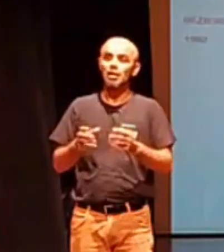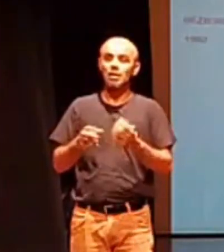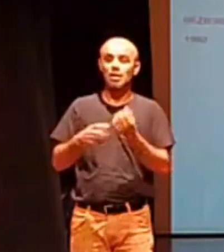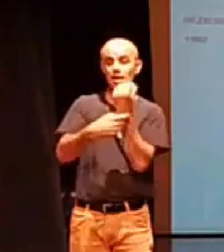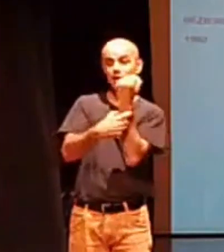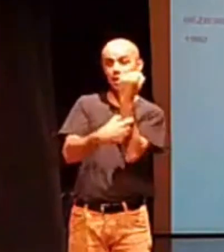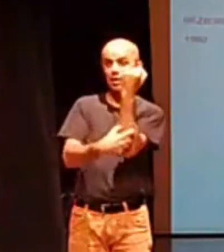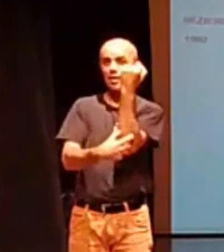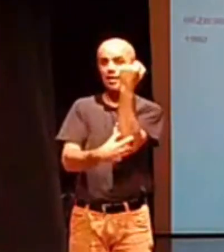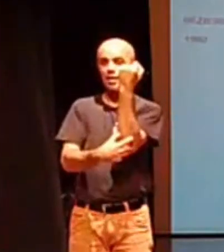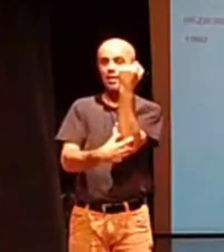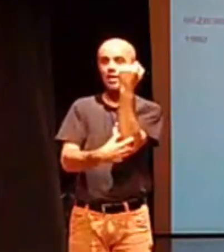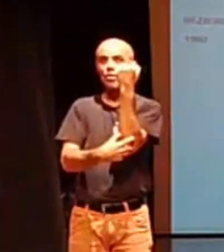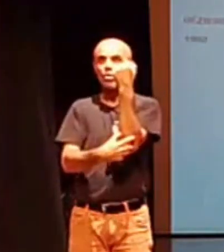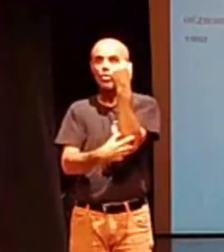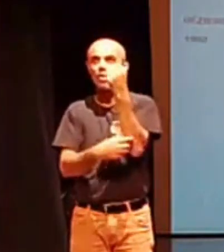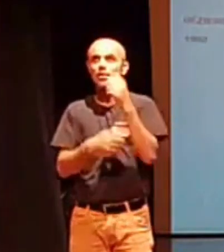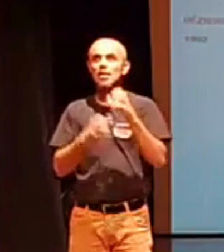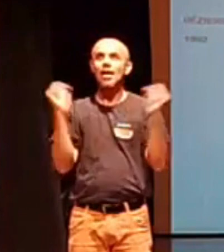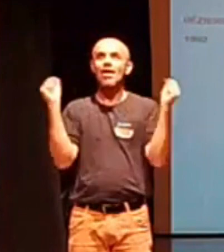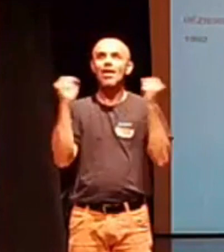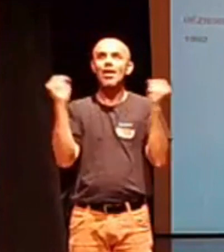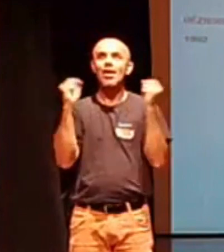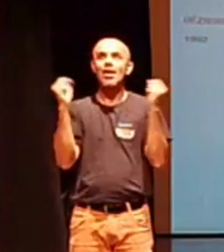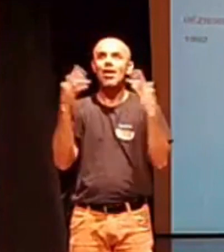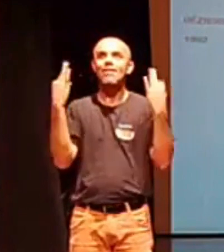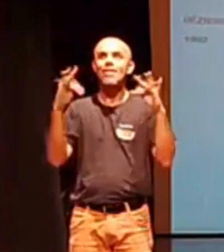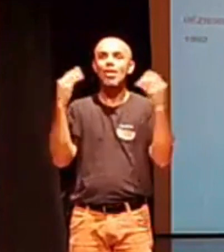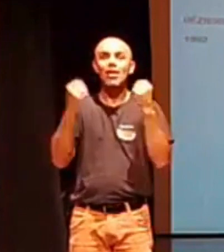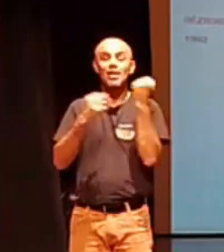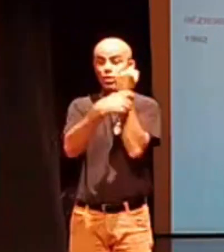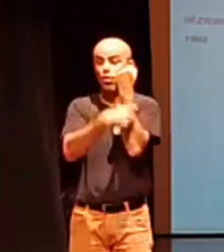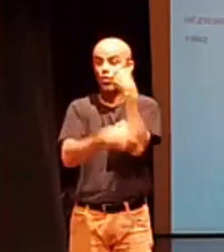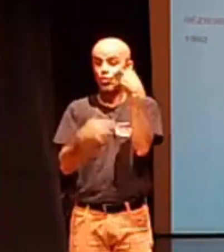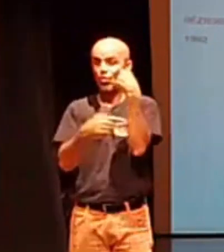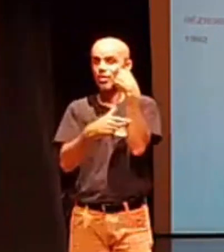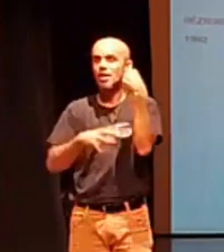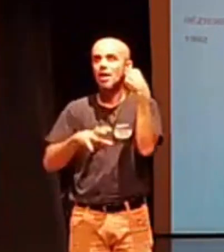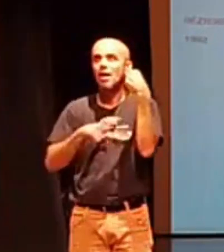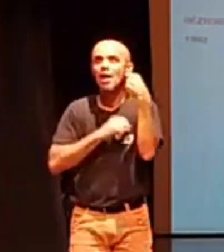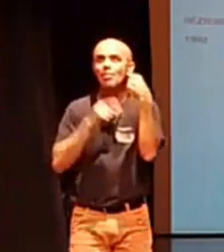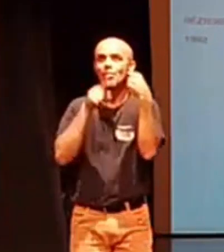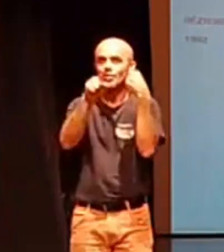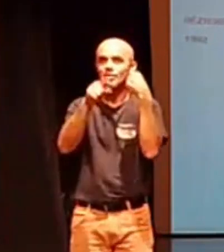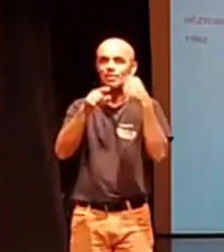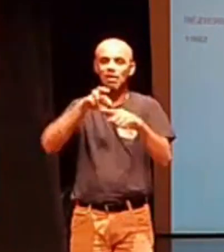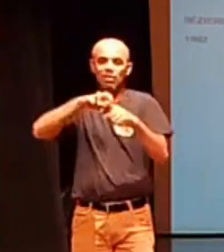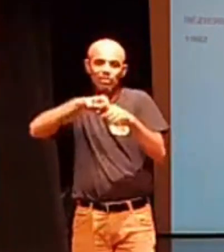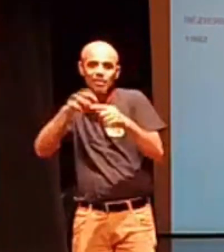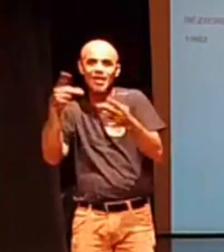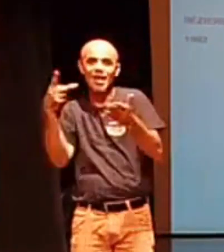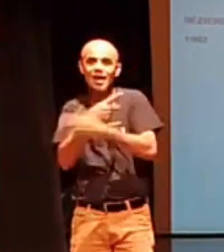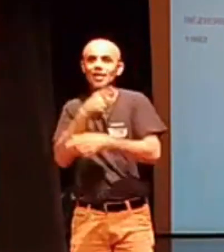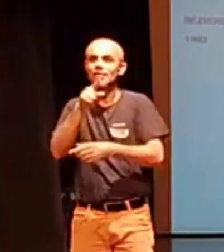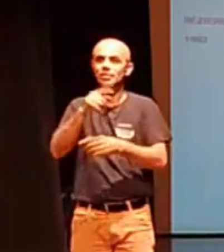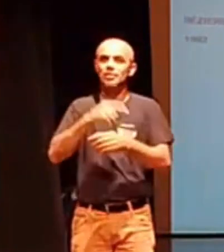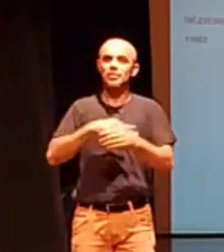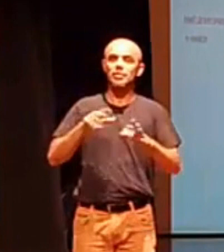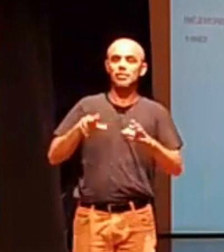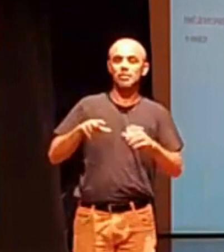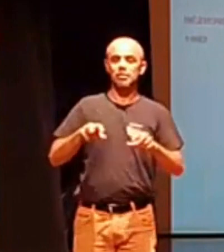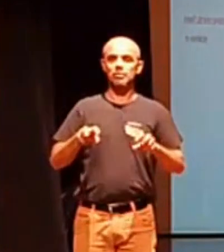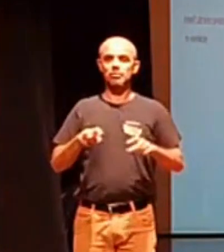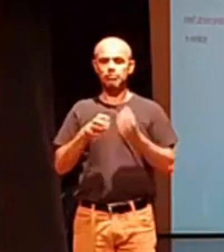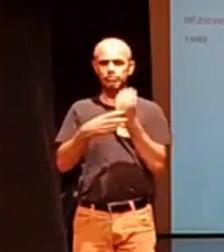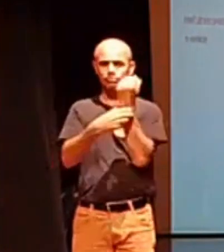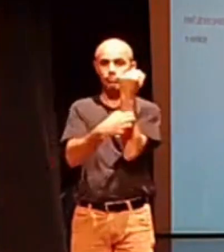está feliz aí, a gente gosta de se machucar, entendeu? Você gosta de ficar do lado que te machuca mais. Porque muda agora, dá uma pausa com a sua